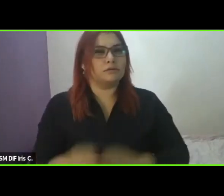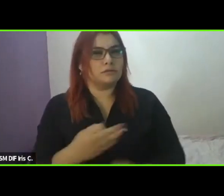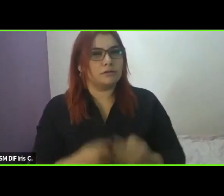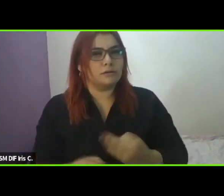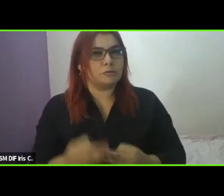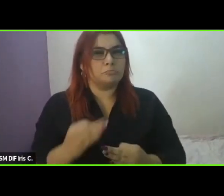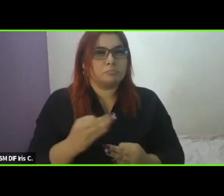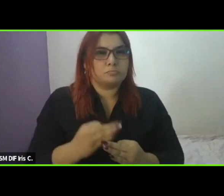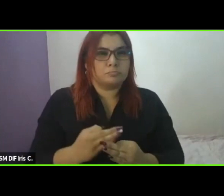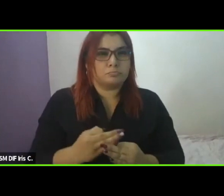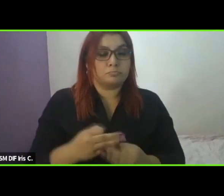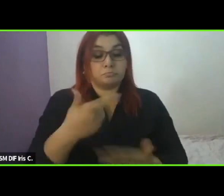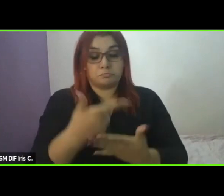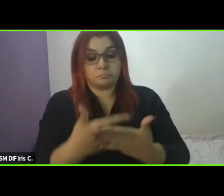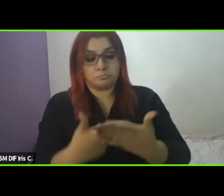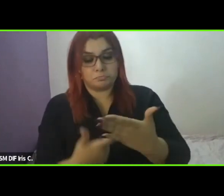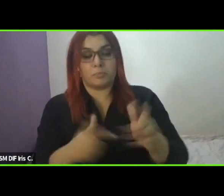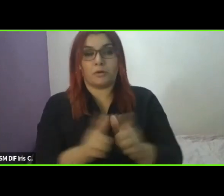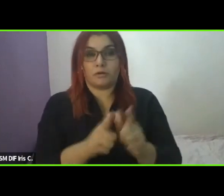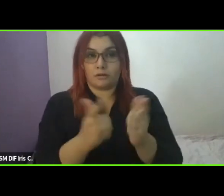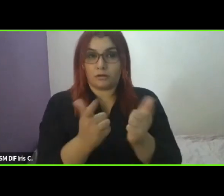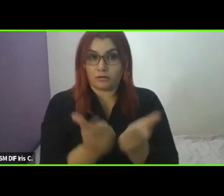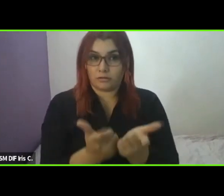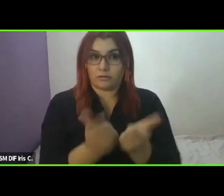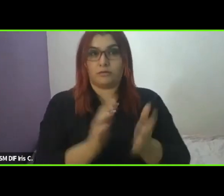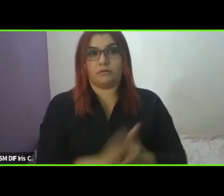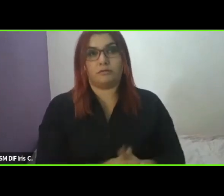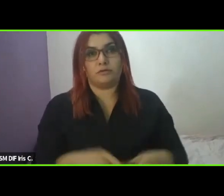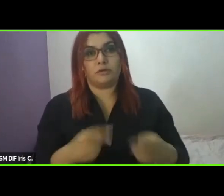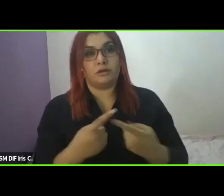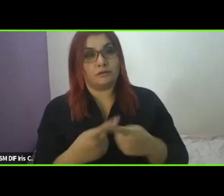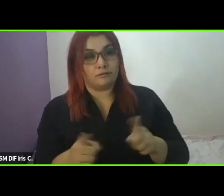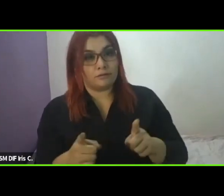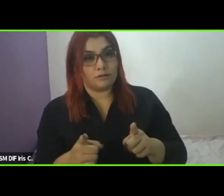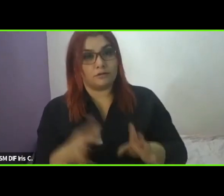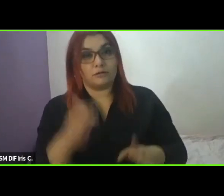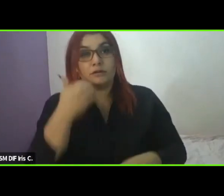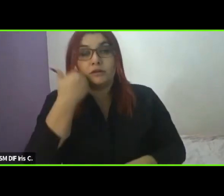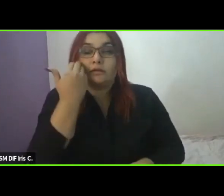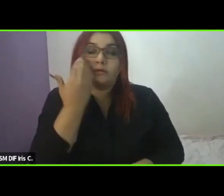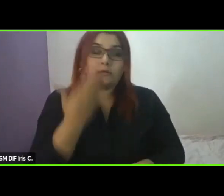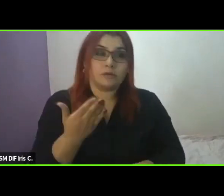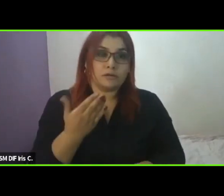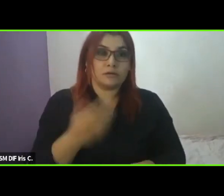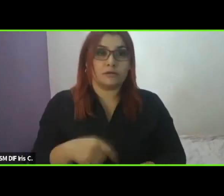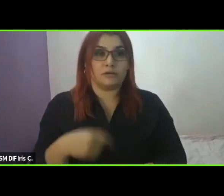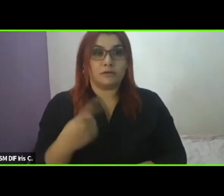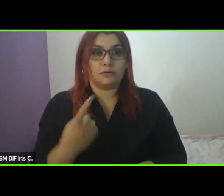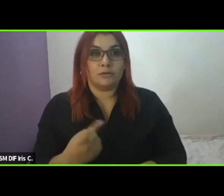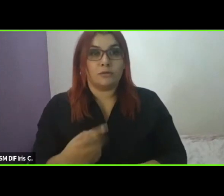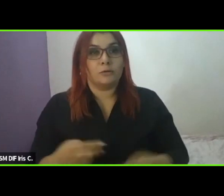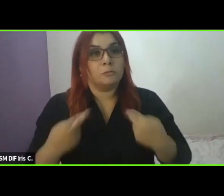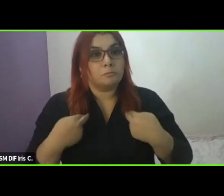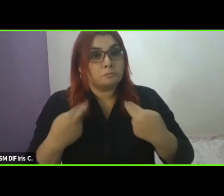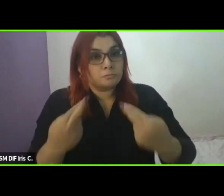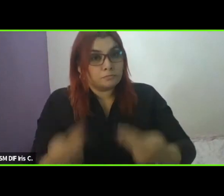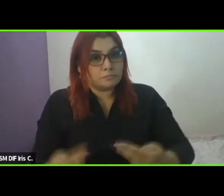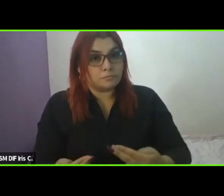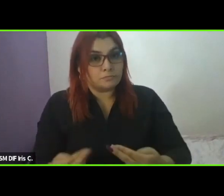si alguien interesado en estas lecturas quisiera que le hiciera llegar una copia, pues ahí me escriben a mi correo. Al